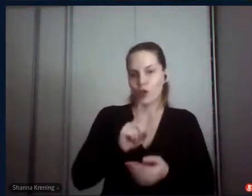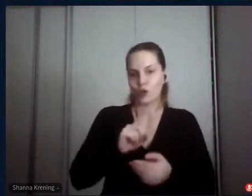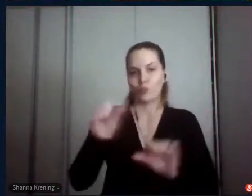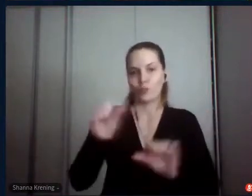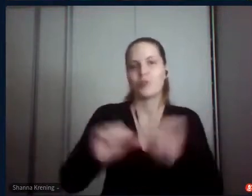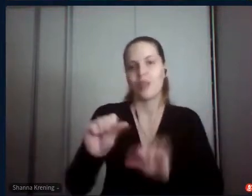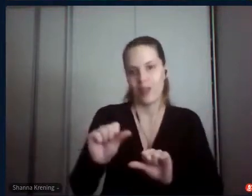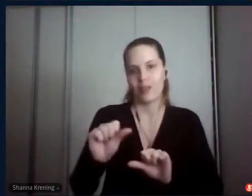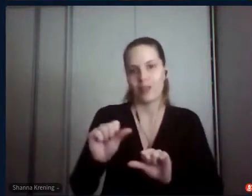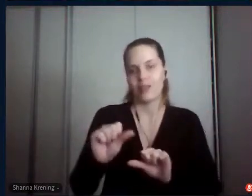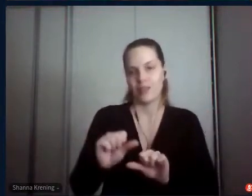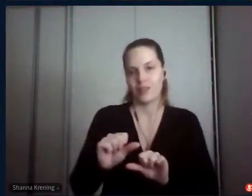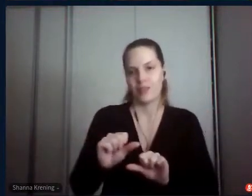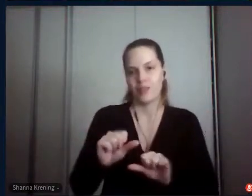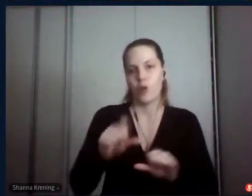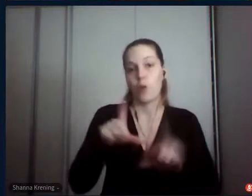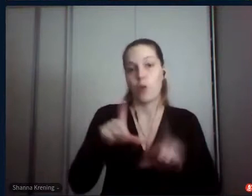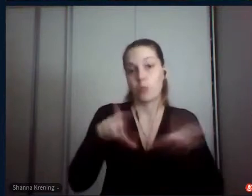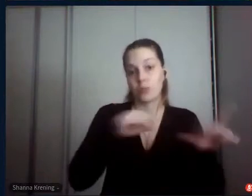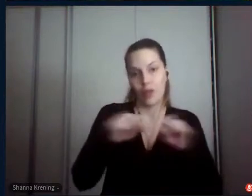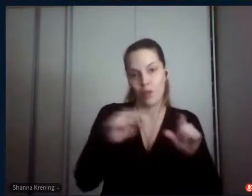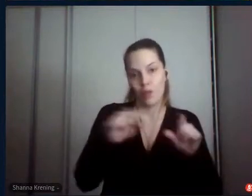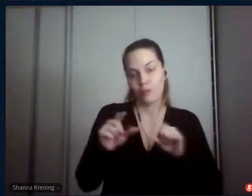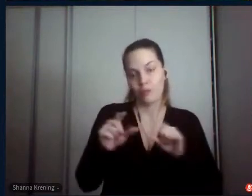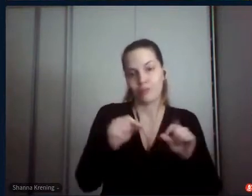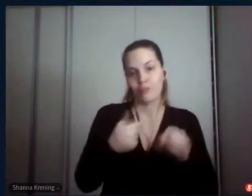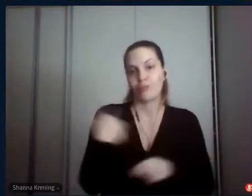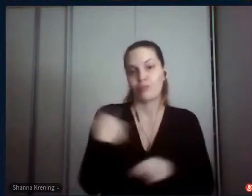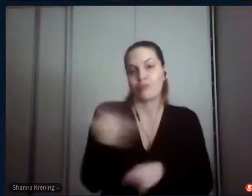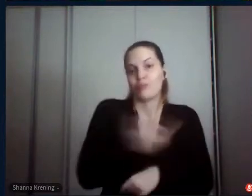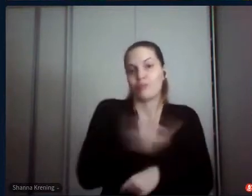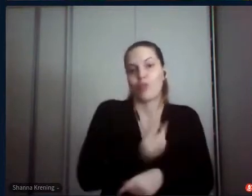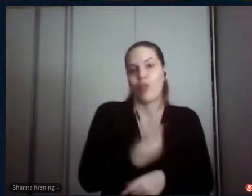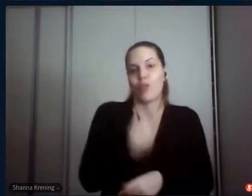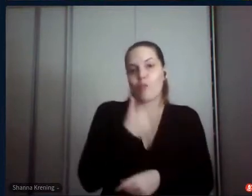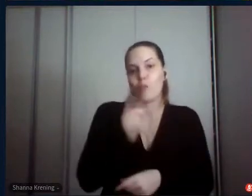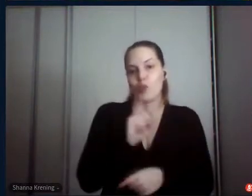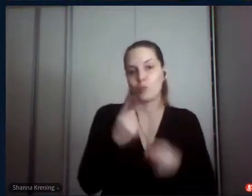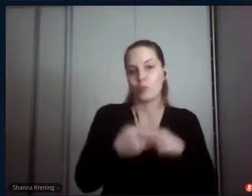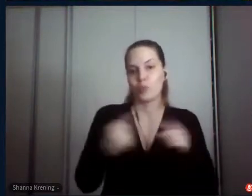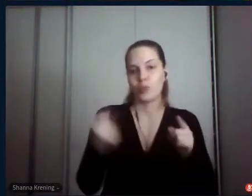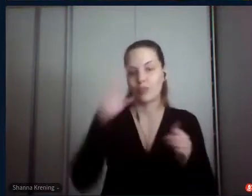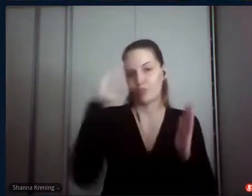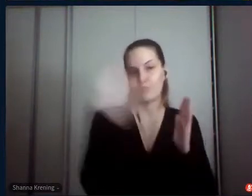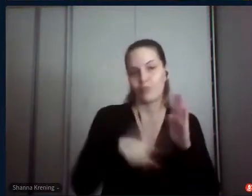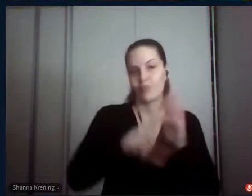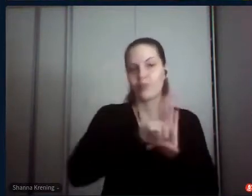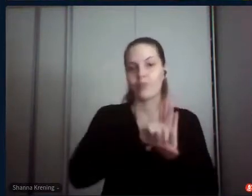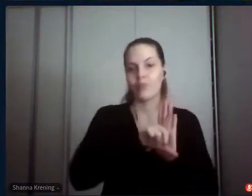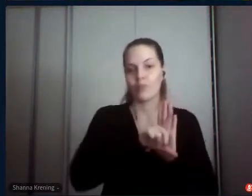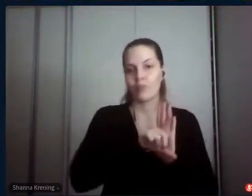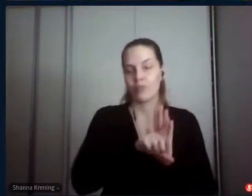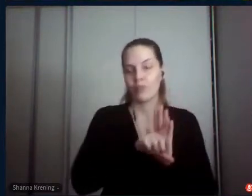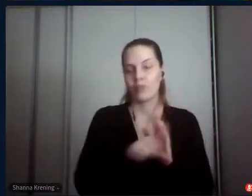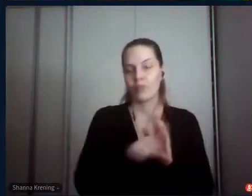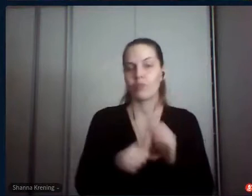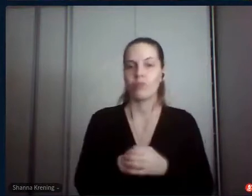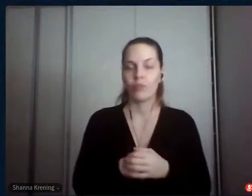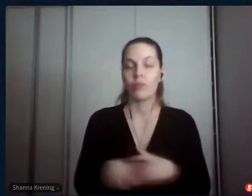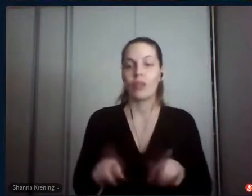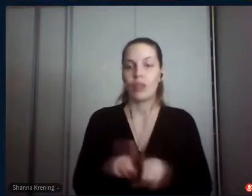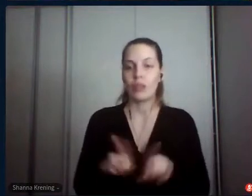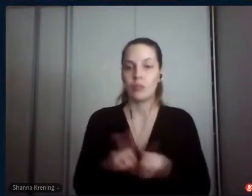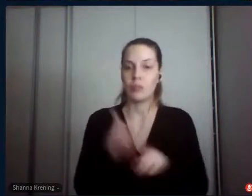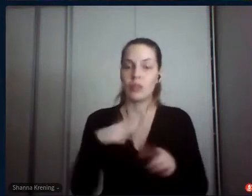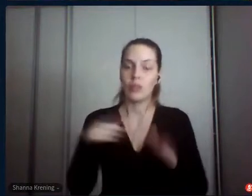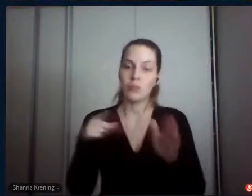que poderia dar. Tem uma série de perguntas que geram sobre a mesma temática, que é a questão da avaliação.